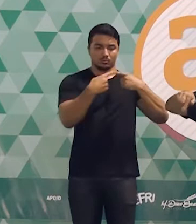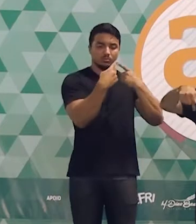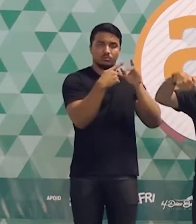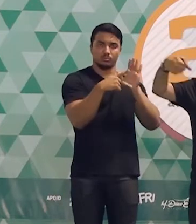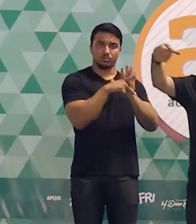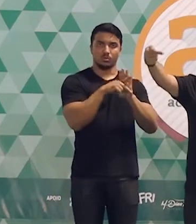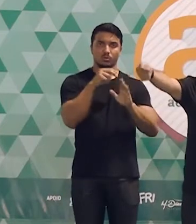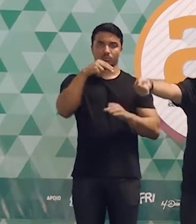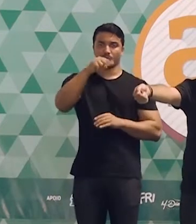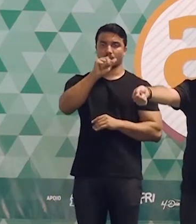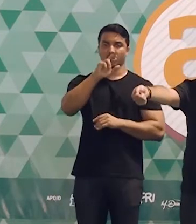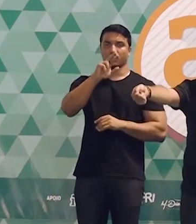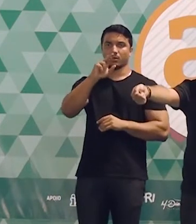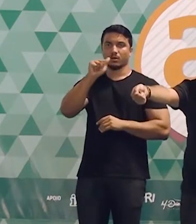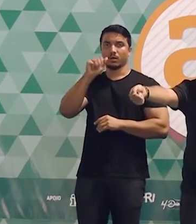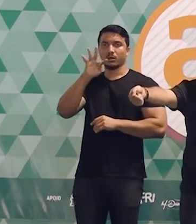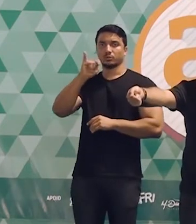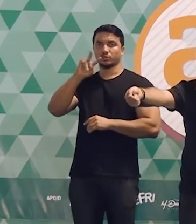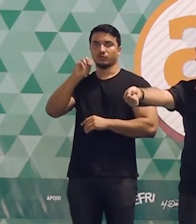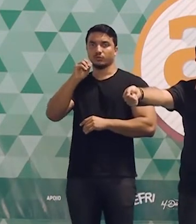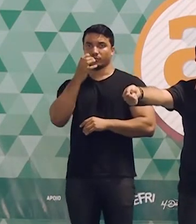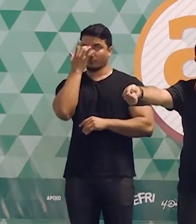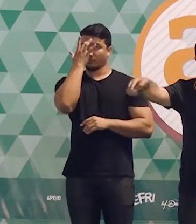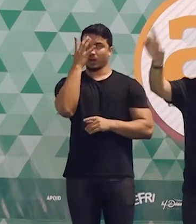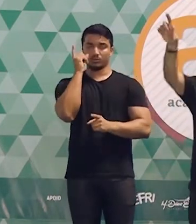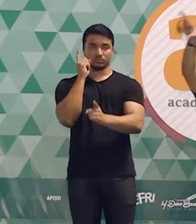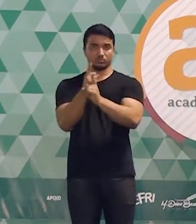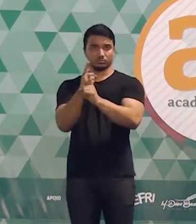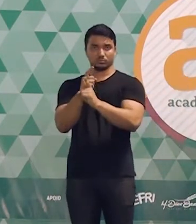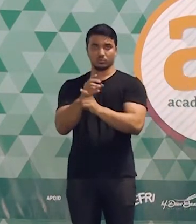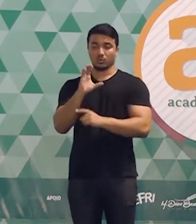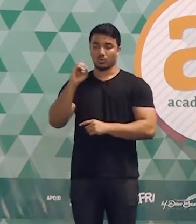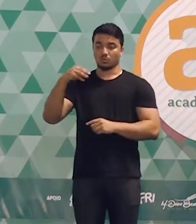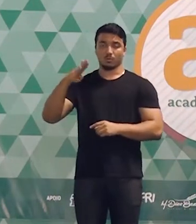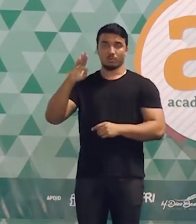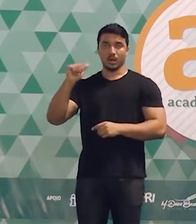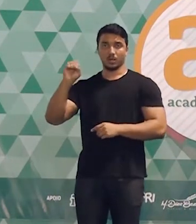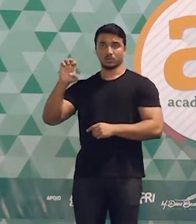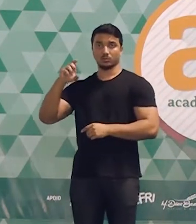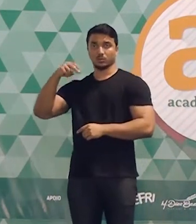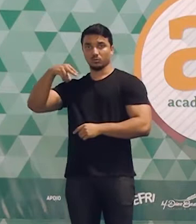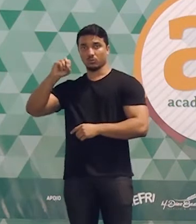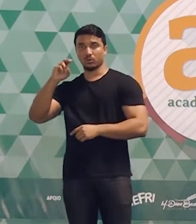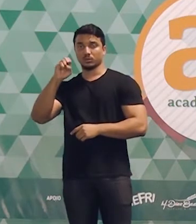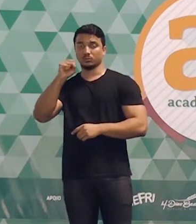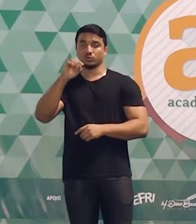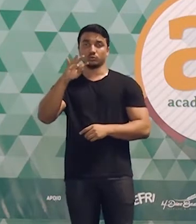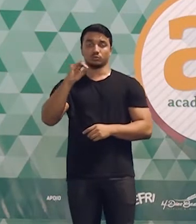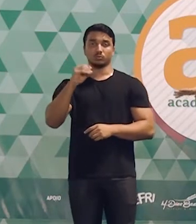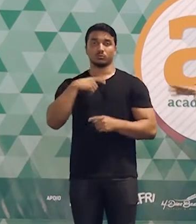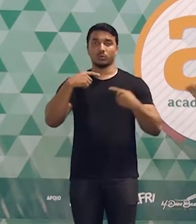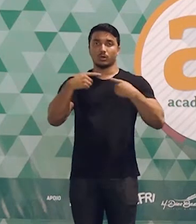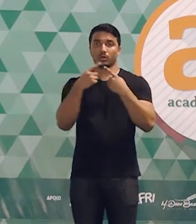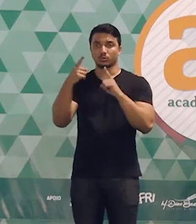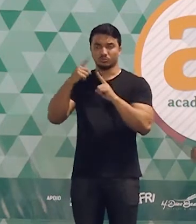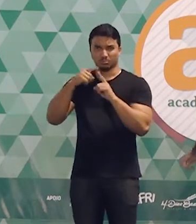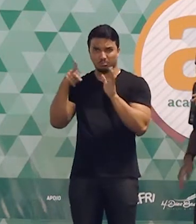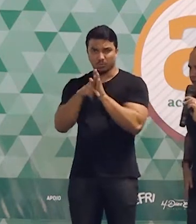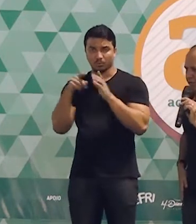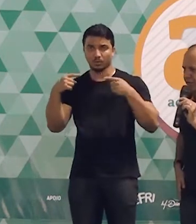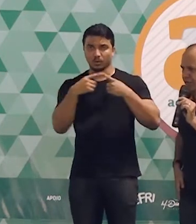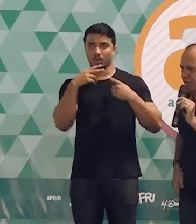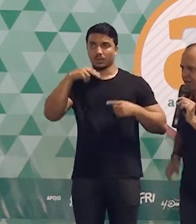um texto narrativo com facilidade? Com base no exposto? Isso aí é típico de